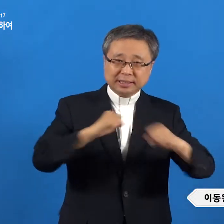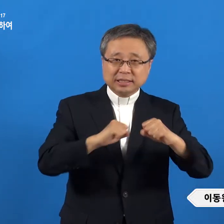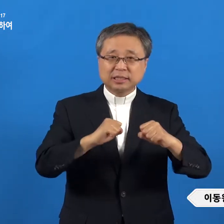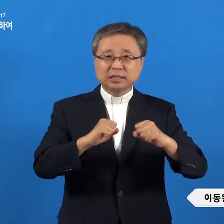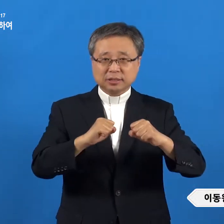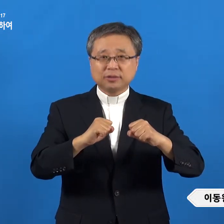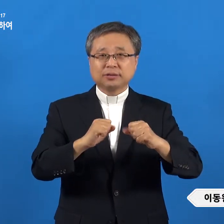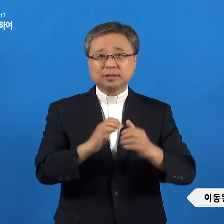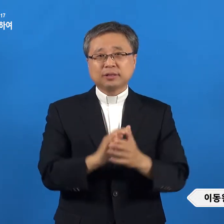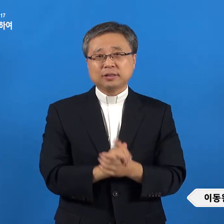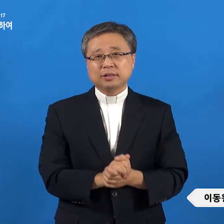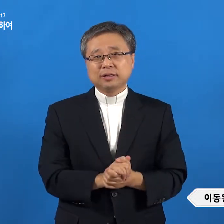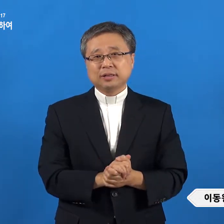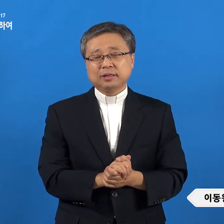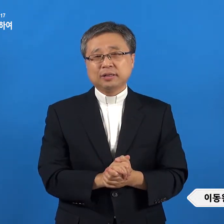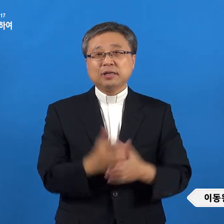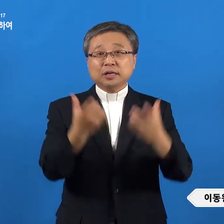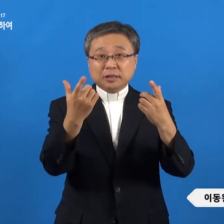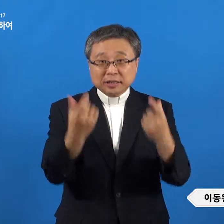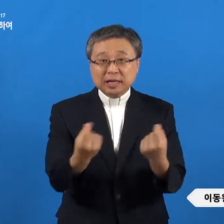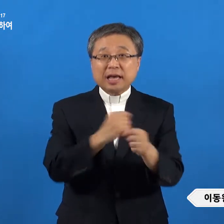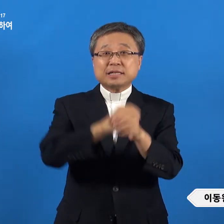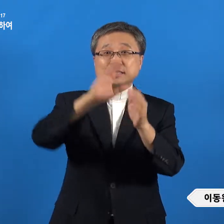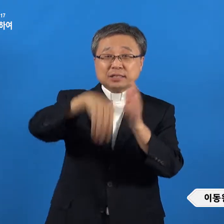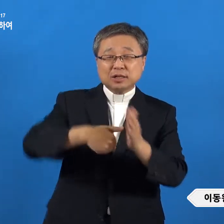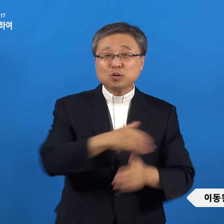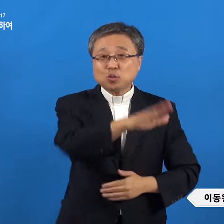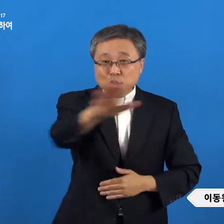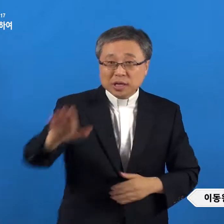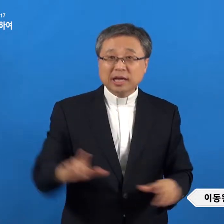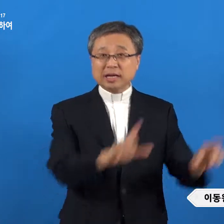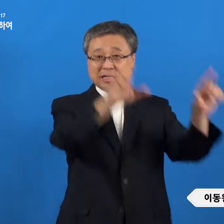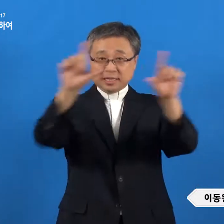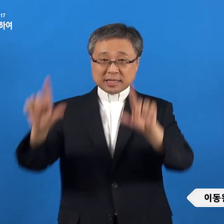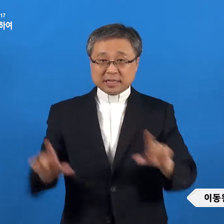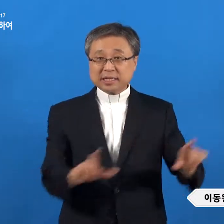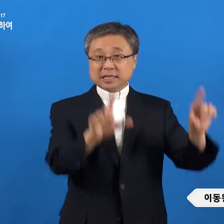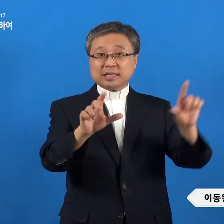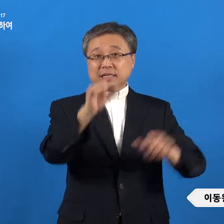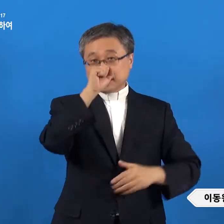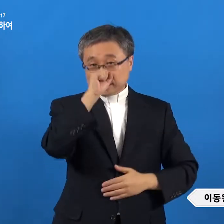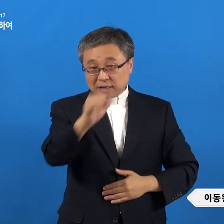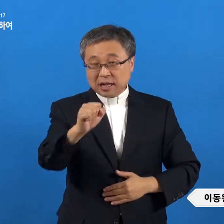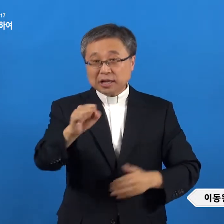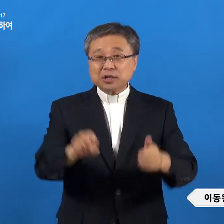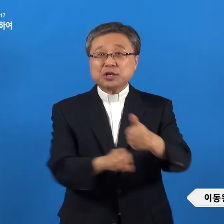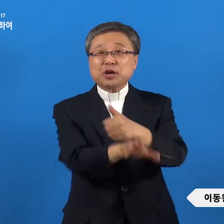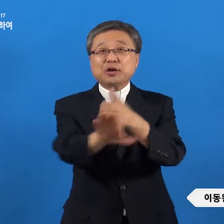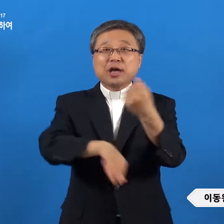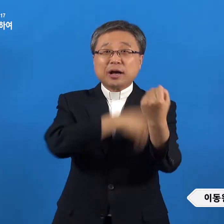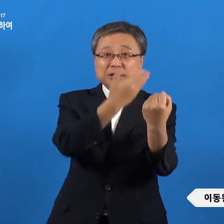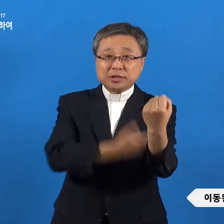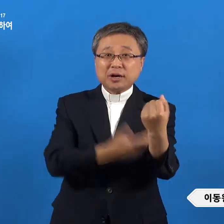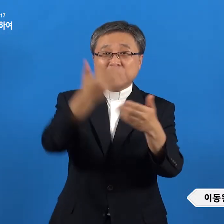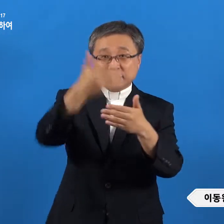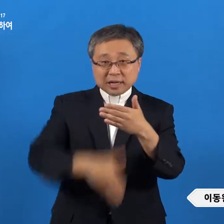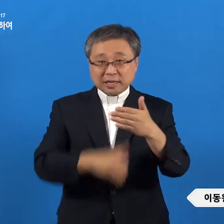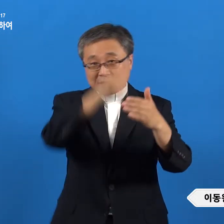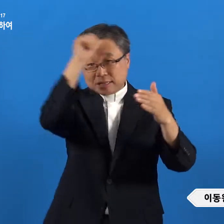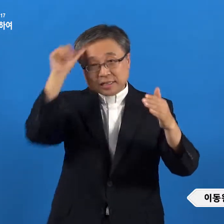말입니다. 그랬을 때 우리의 삶은 선한 영향력을 남기는 인생을 살아가게 될 것입니다.